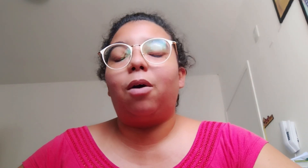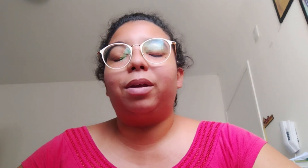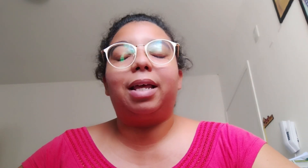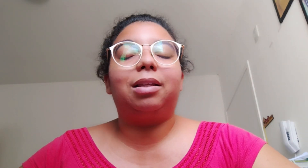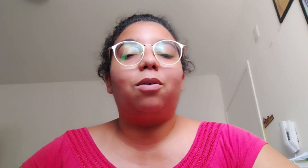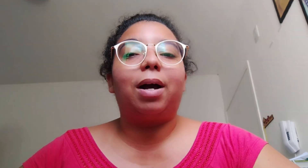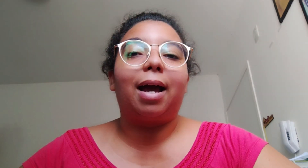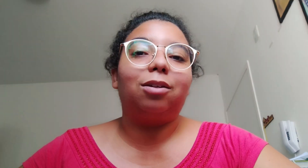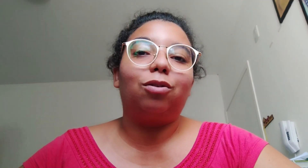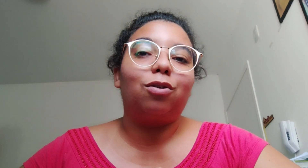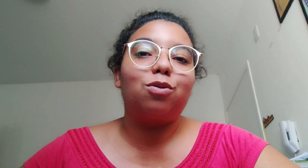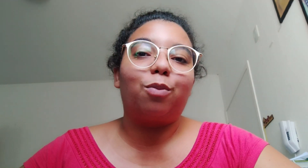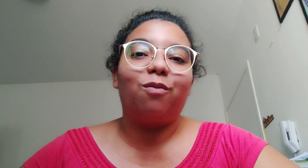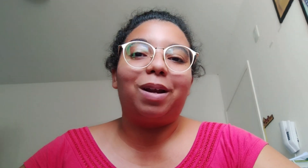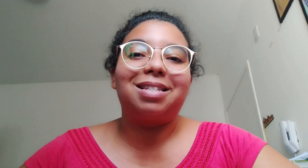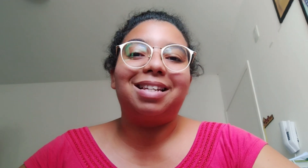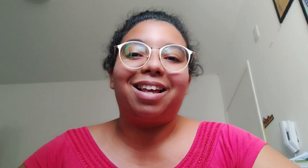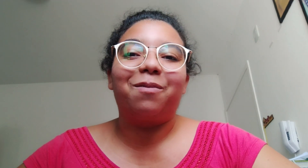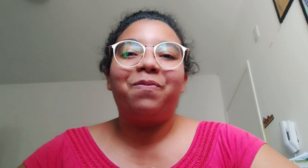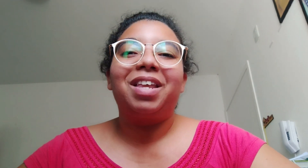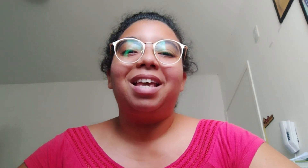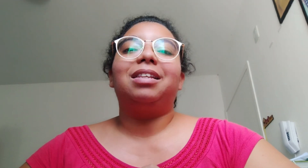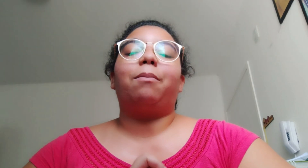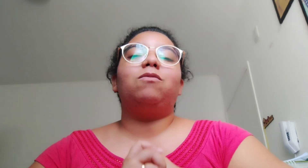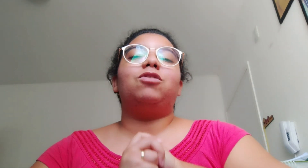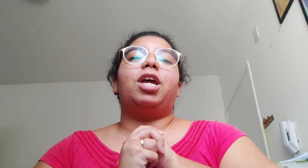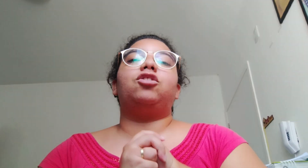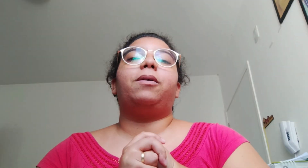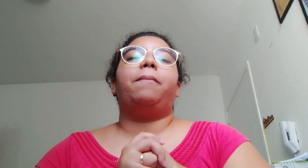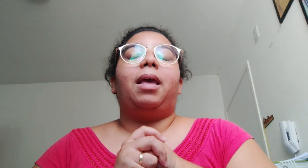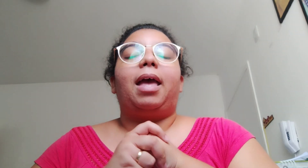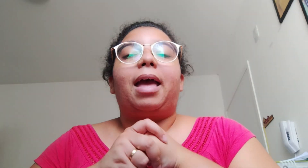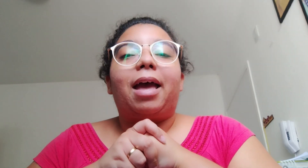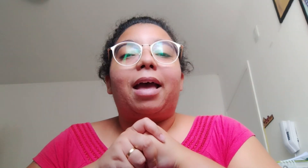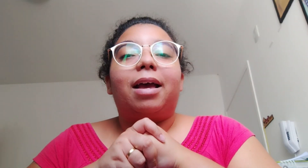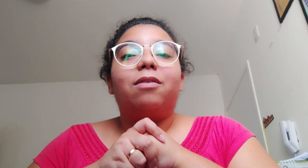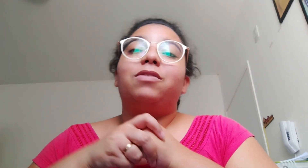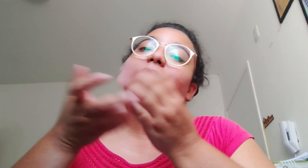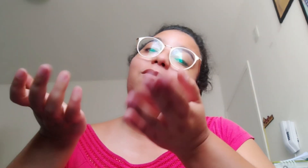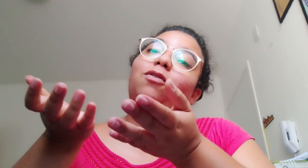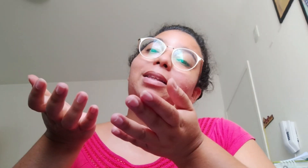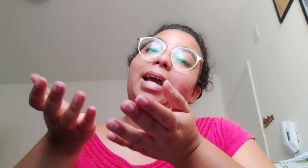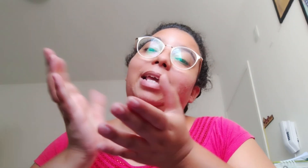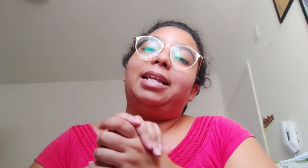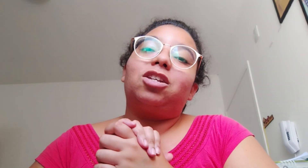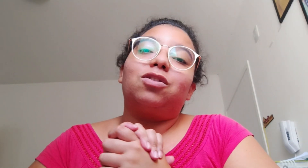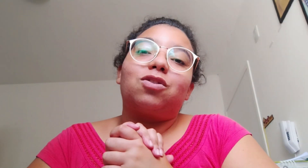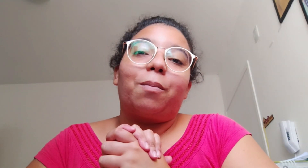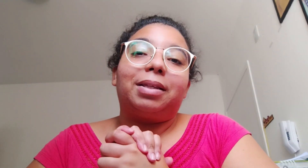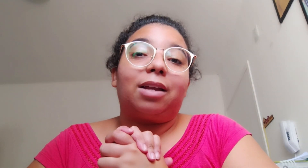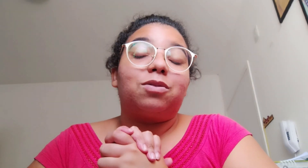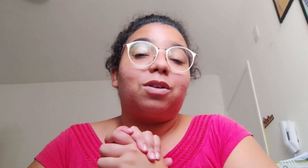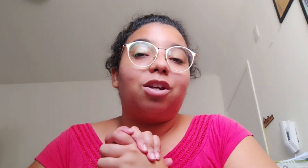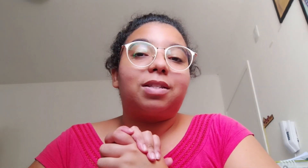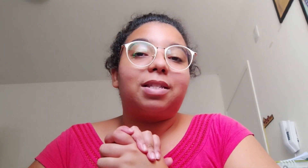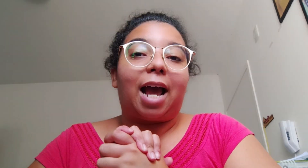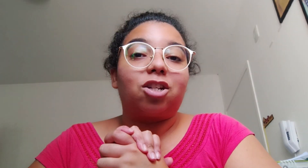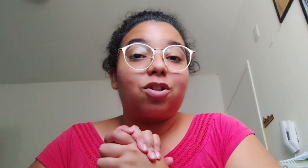que é tão a cara do nosso povo brasileiro. Tá bom, gente? Se você ficou até aqui, deixe nos comentários o que você acha